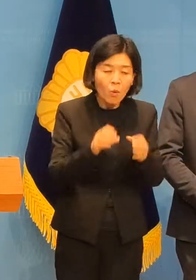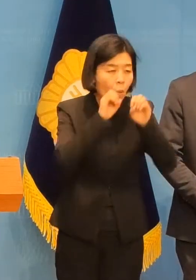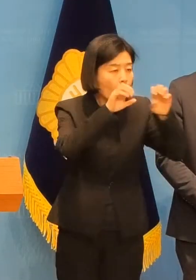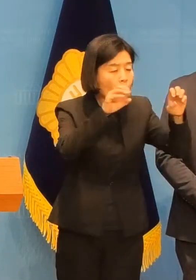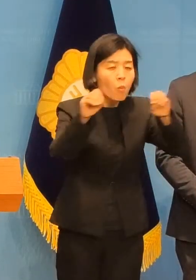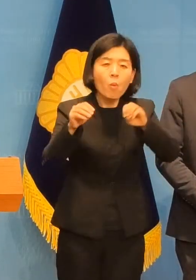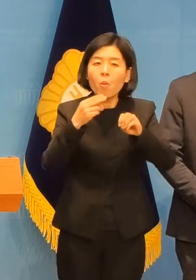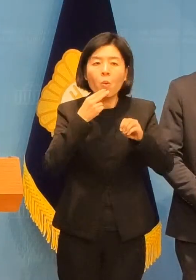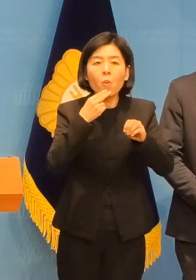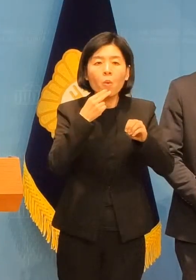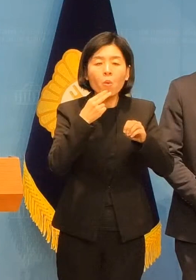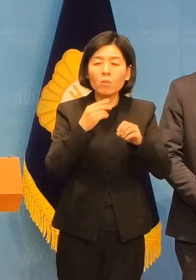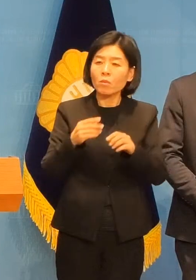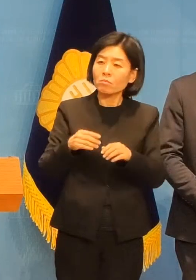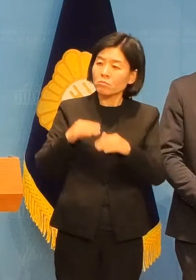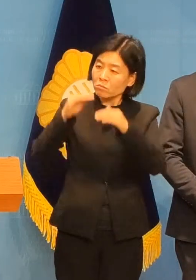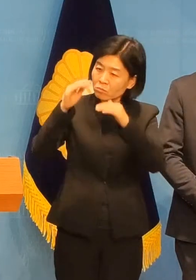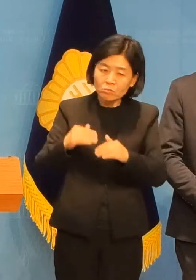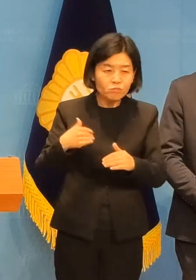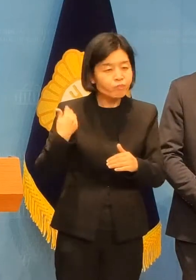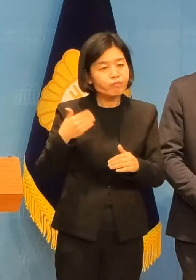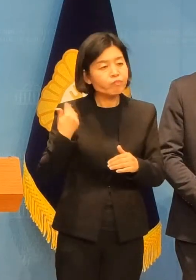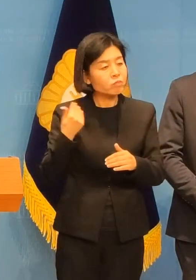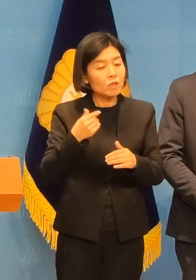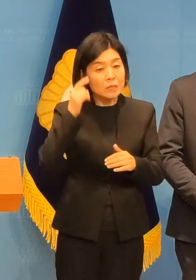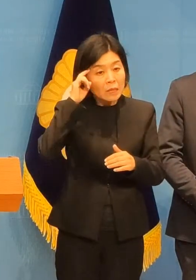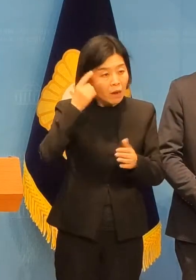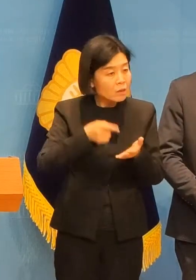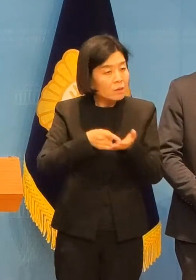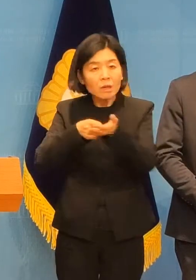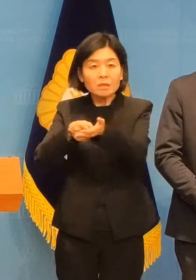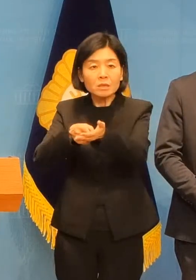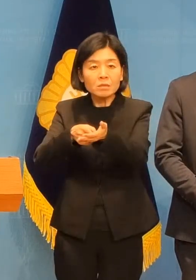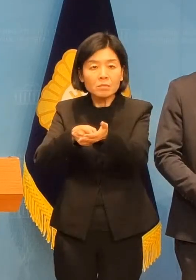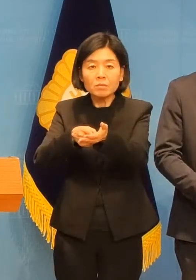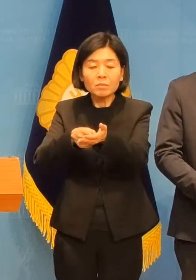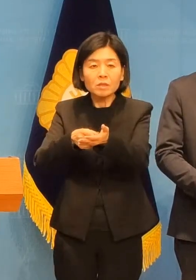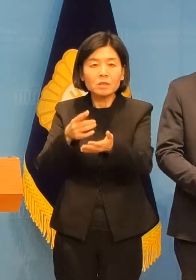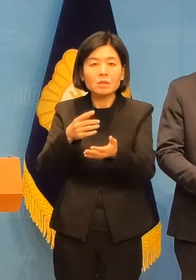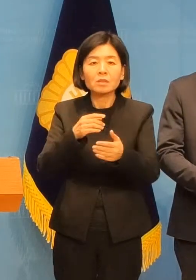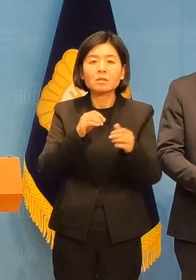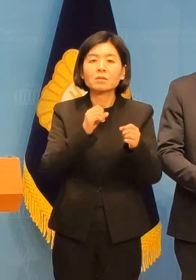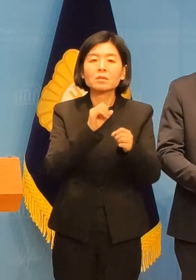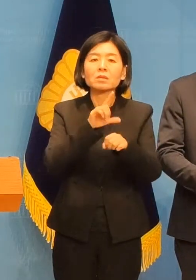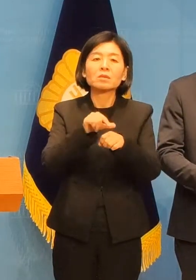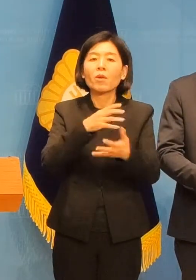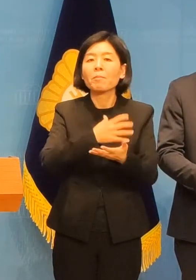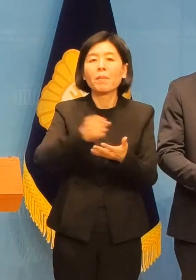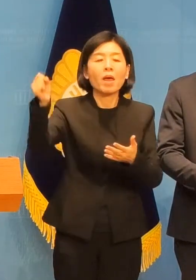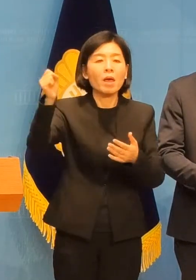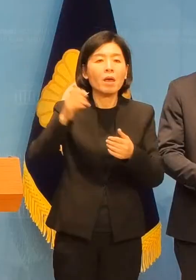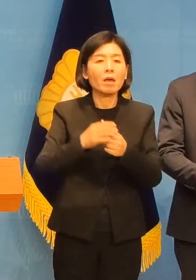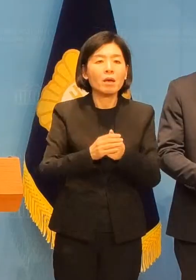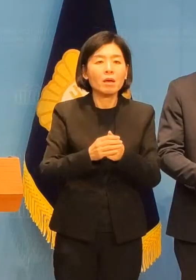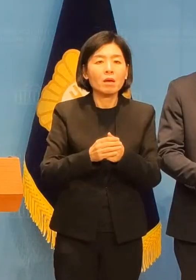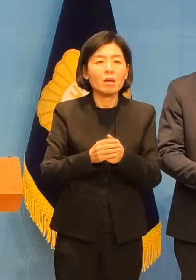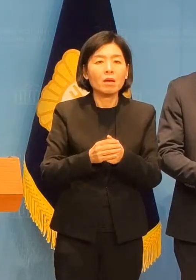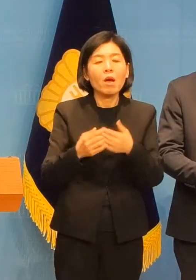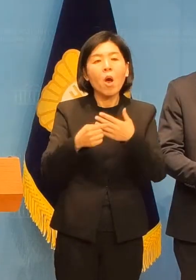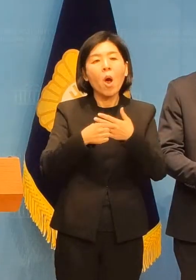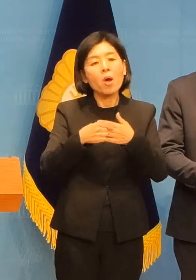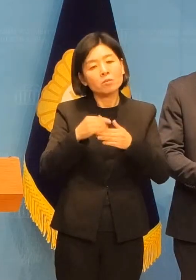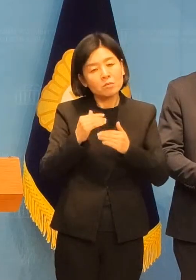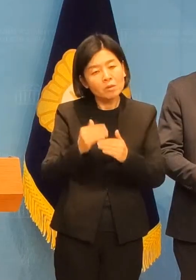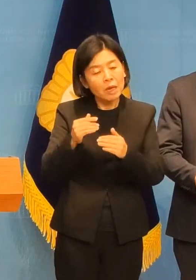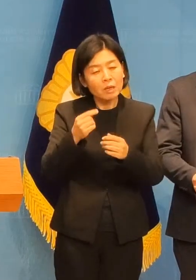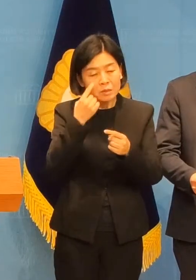않아 주민들은 열람은커녕 의견 제시 기회조차 박탈당했습니다. 이는 형식적인 절차를 내세워 주민들의